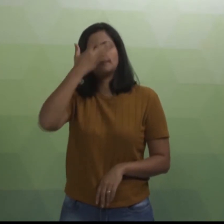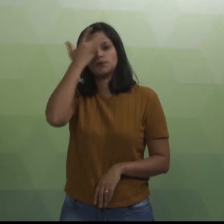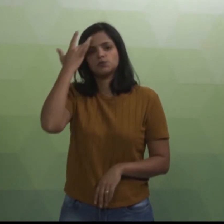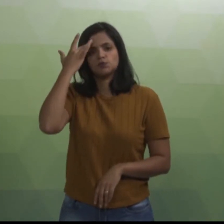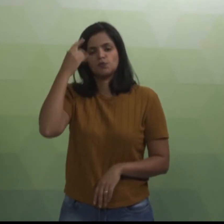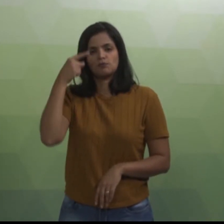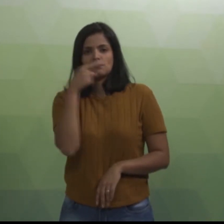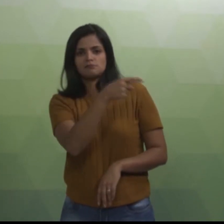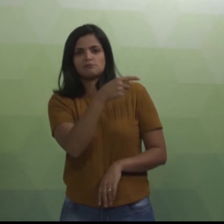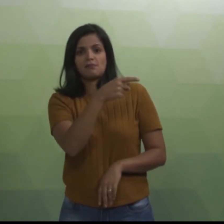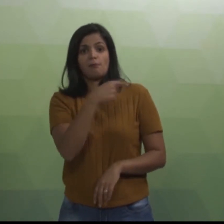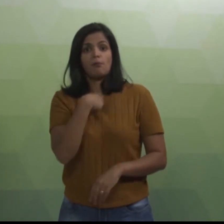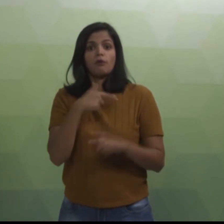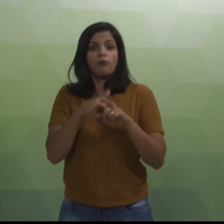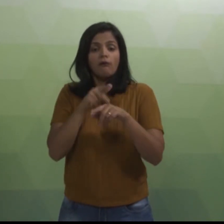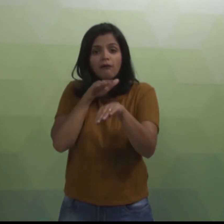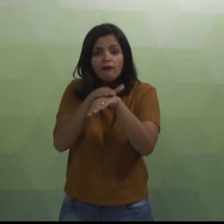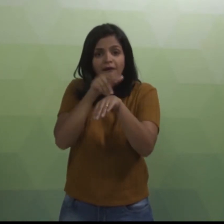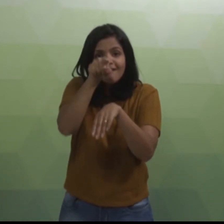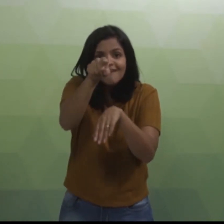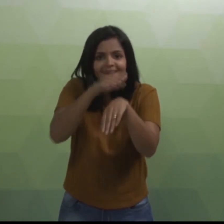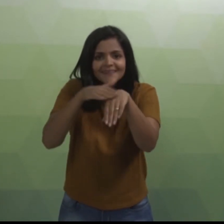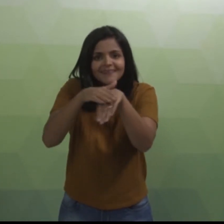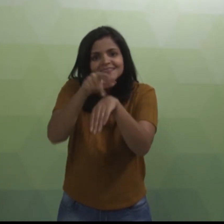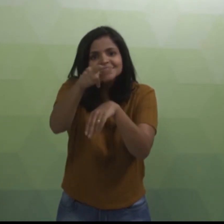independente dele estar ou não, eu o marco ali.